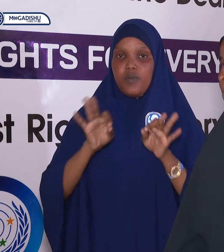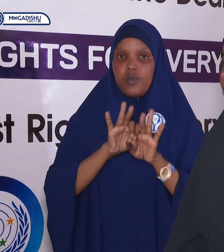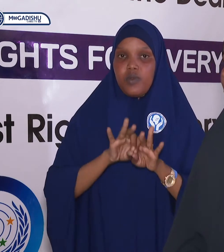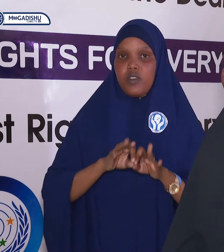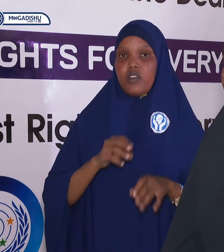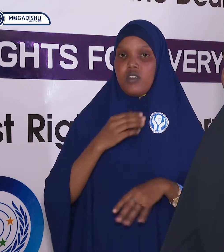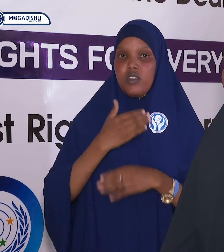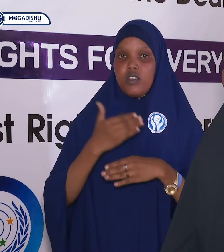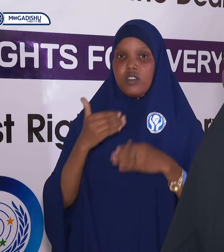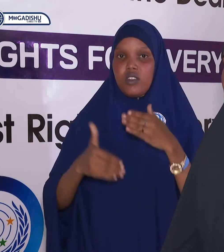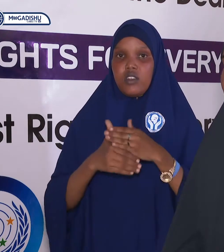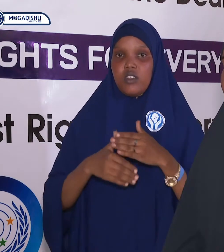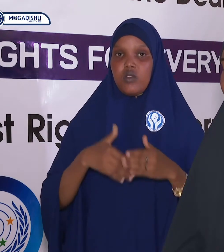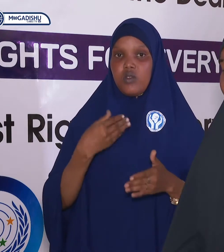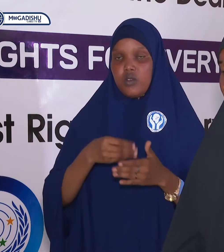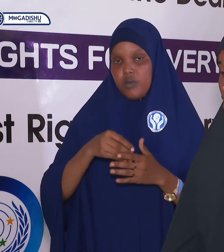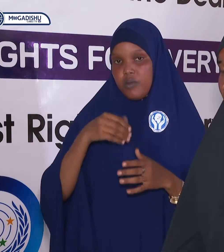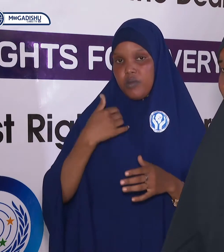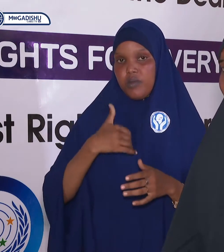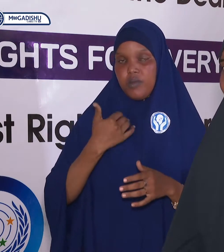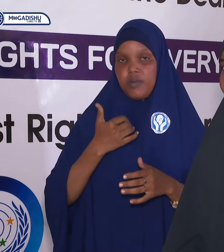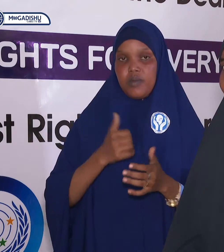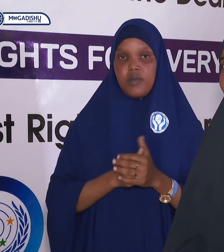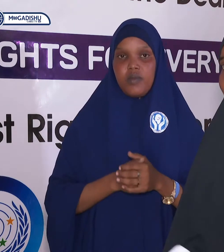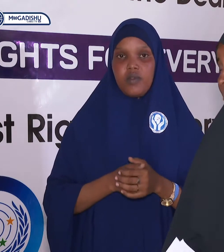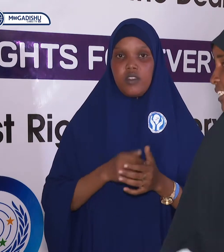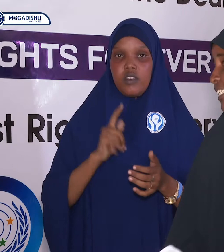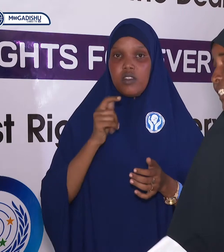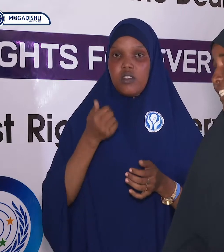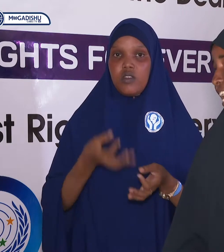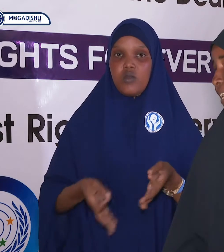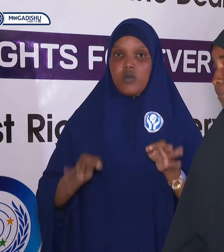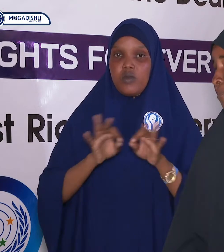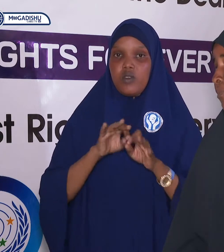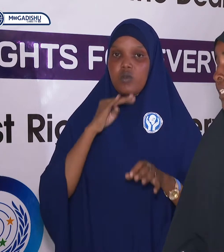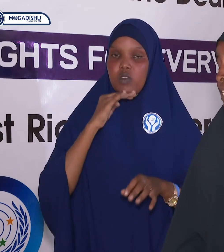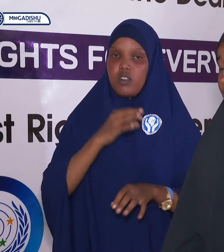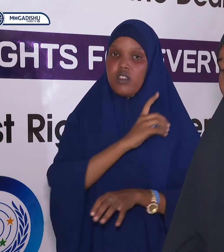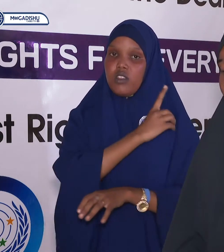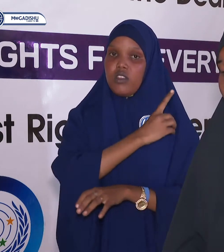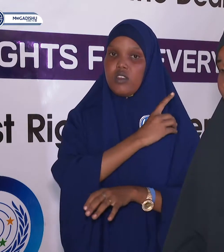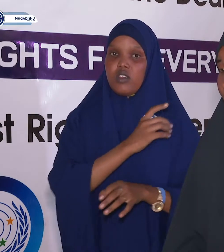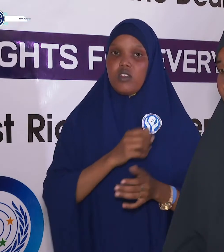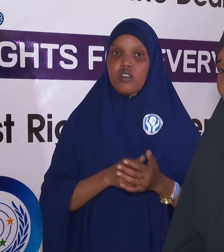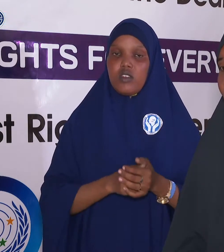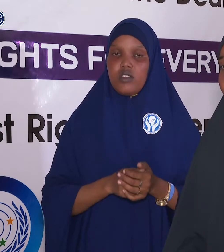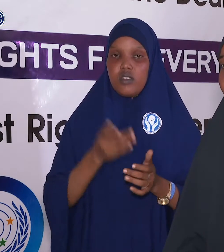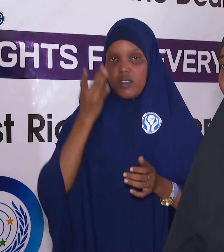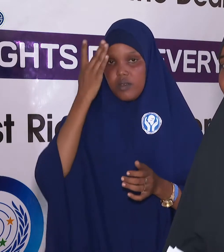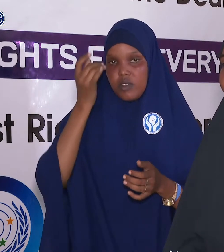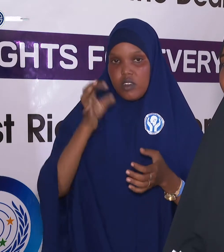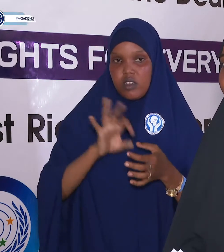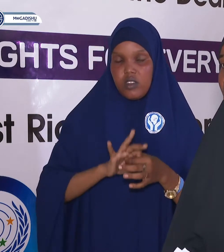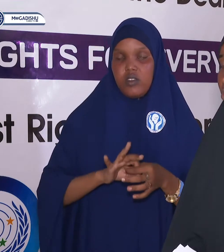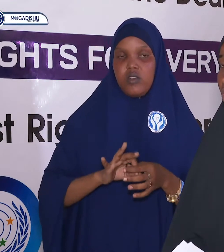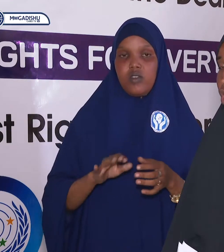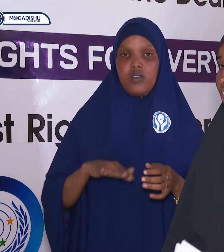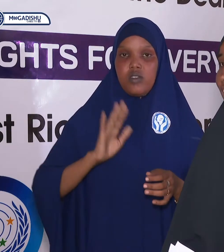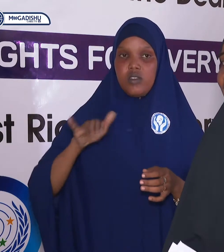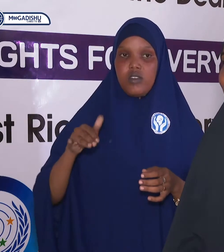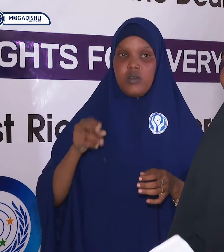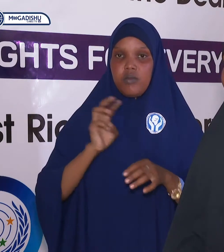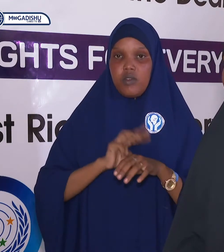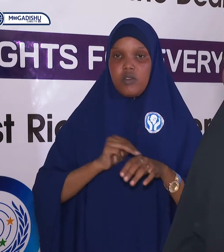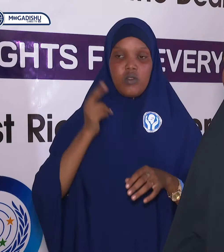aadanka tan ugu muhiimsan ayaa xoogga saarna waxaa waaye mid diiniga ah sababa la xiriira ardayga midka uu